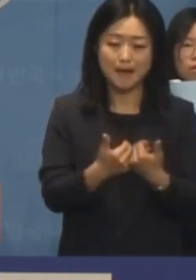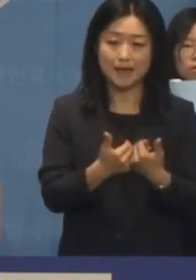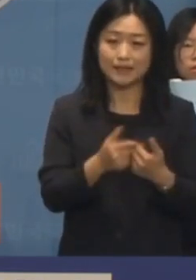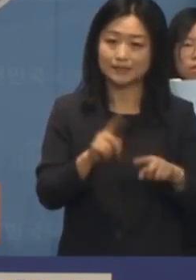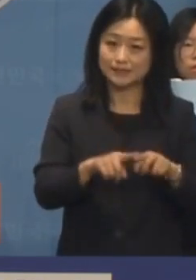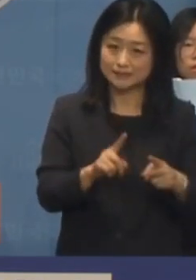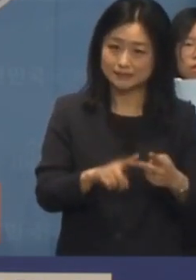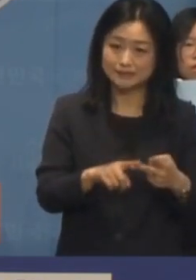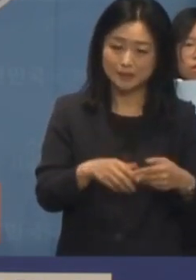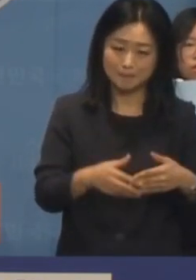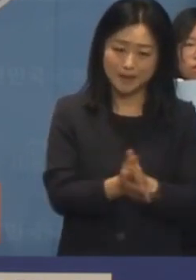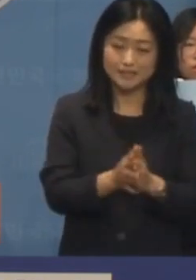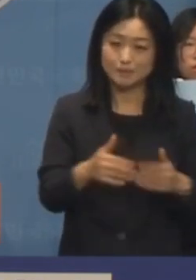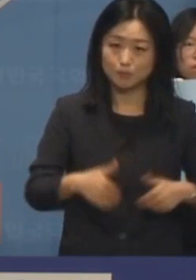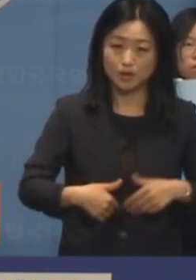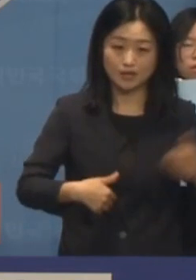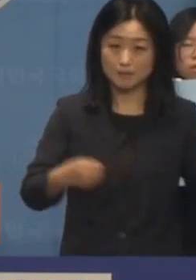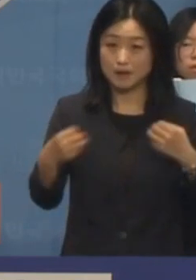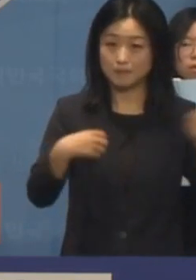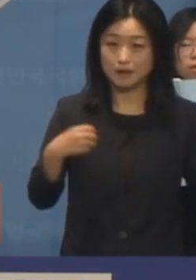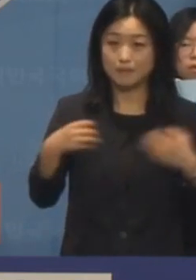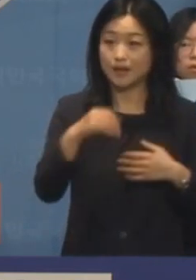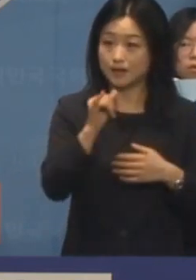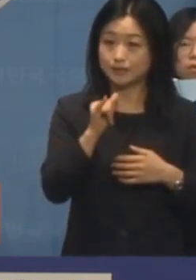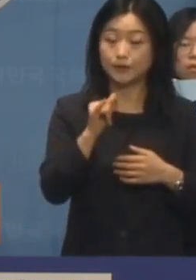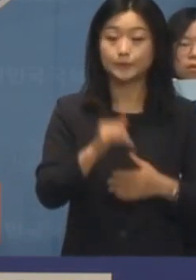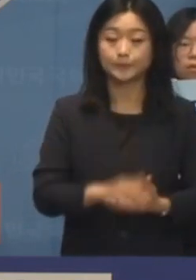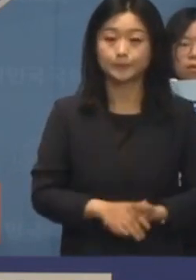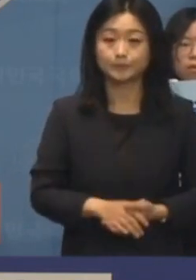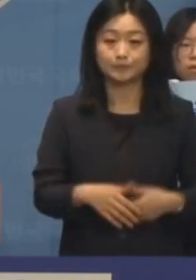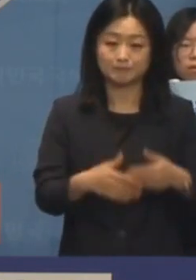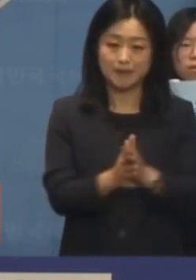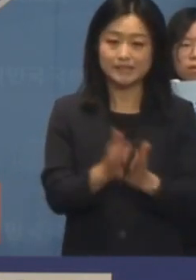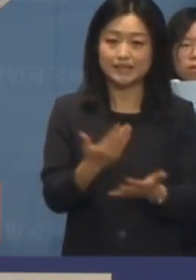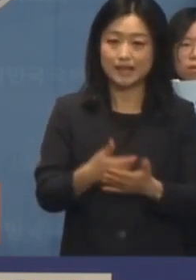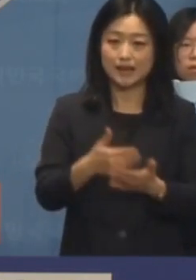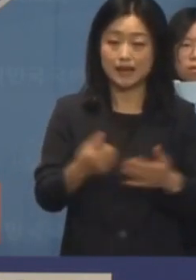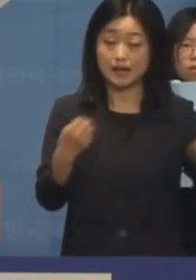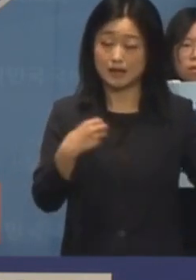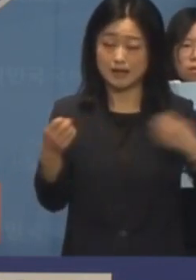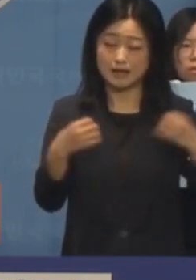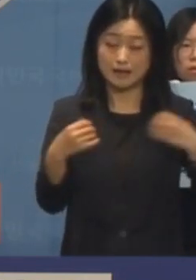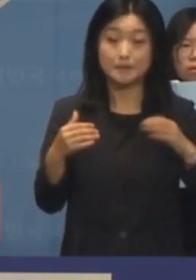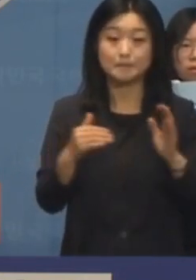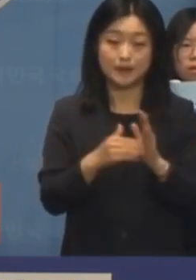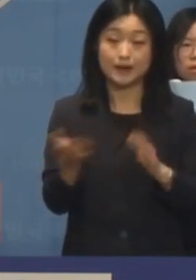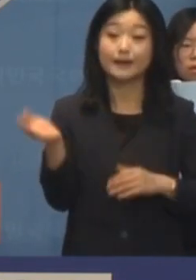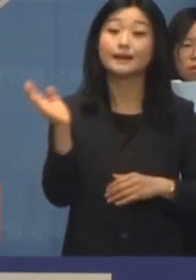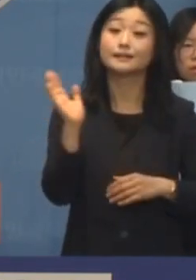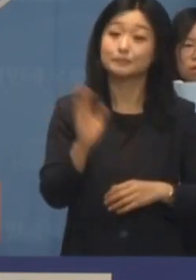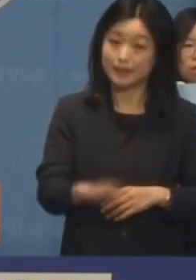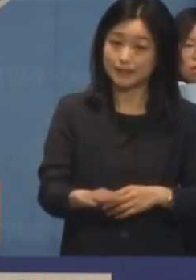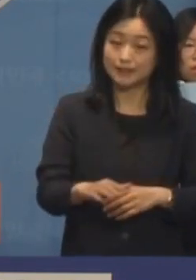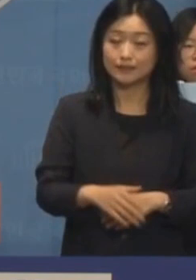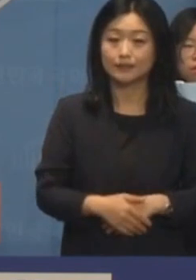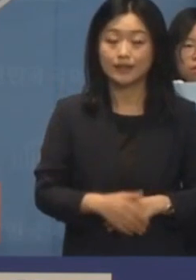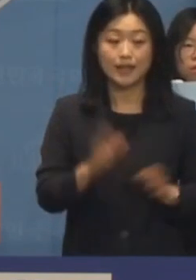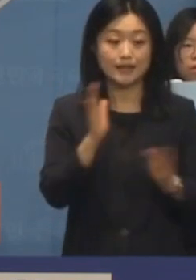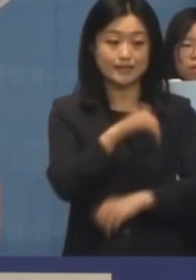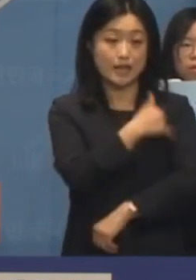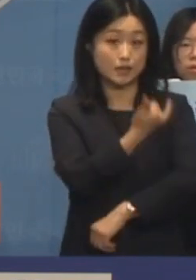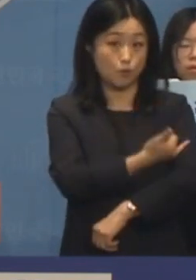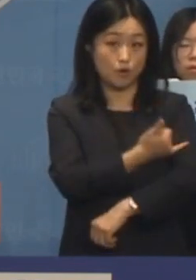폐지해야 한다는 주장들이 제기되었으며 전국 곳곳에서 폐지 시도가 진행되었습니다. 그러나 학생 인권은